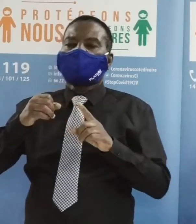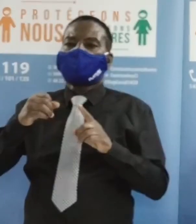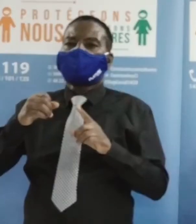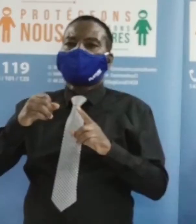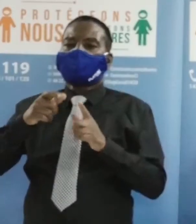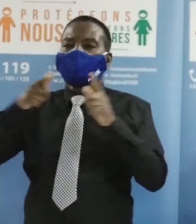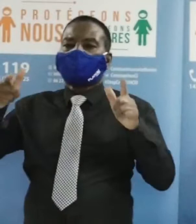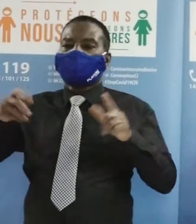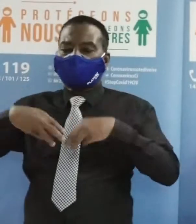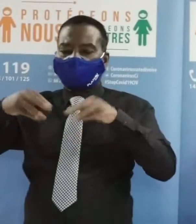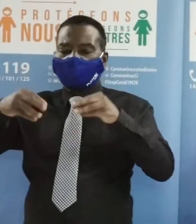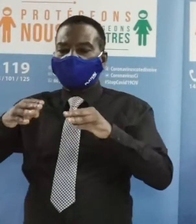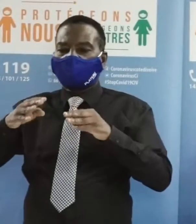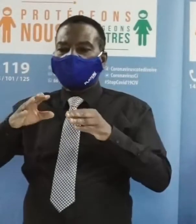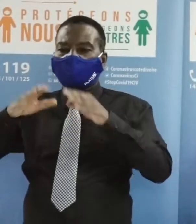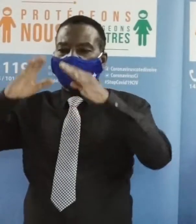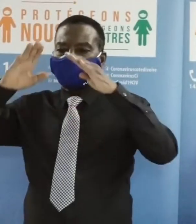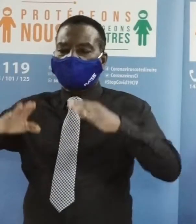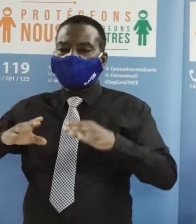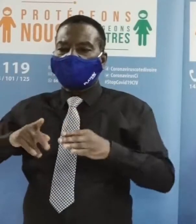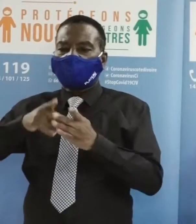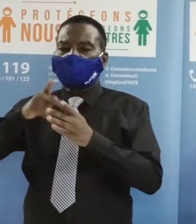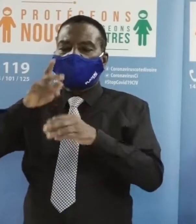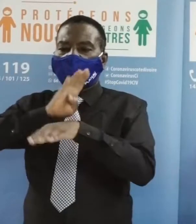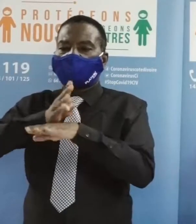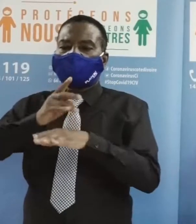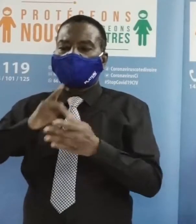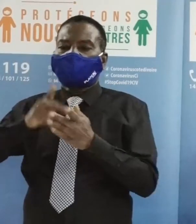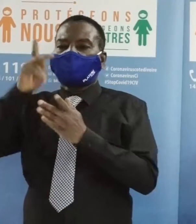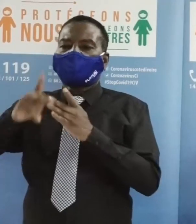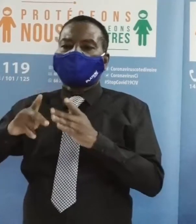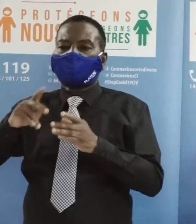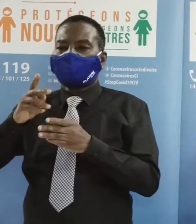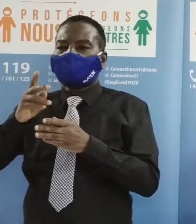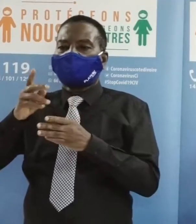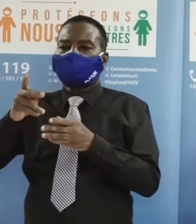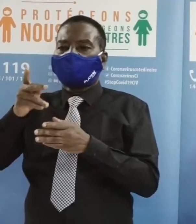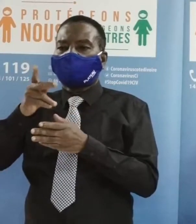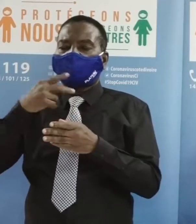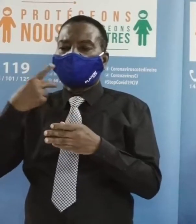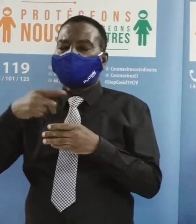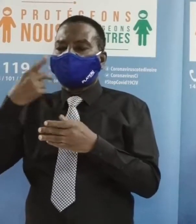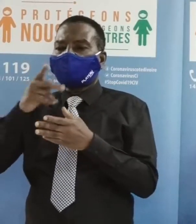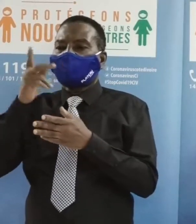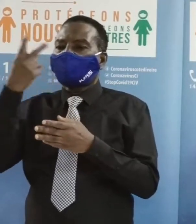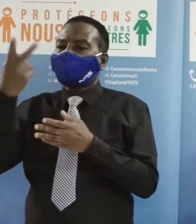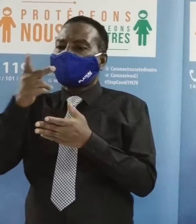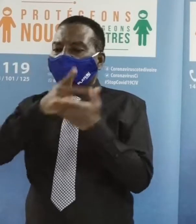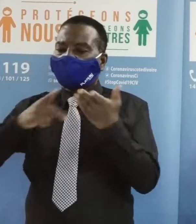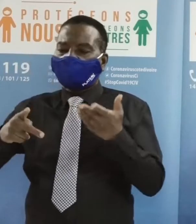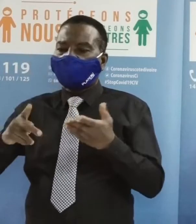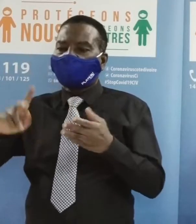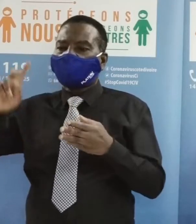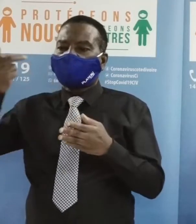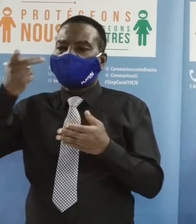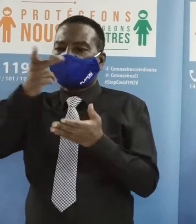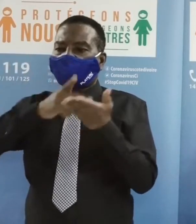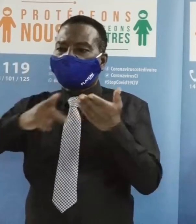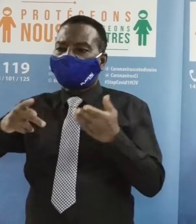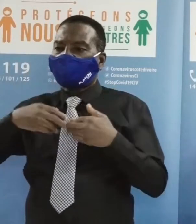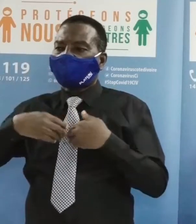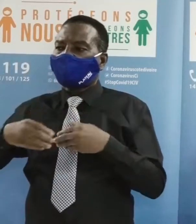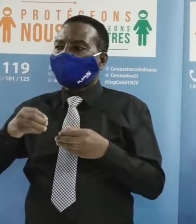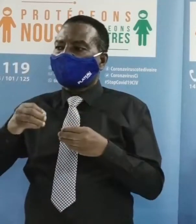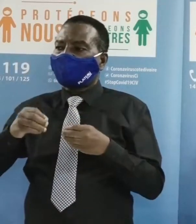le grand marché de bouaké est un projet qui est répartie en deux lots et le premier lot a été